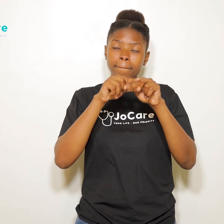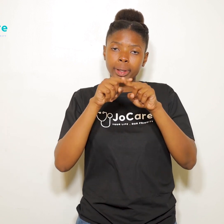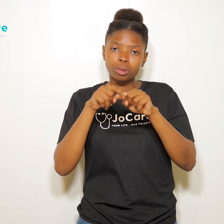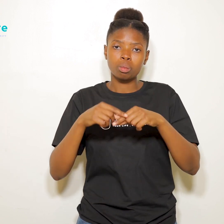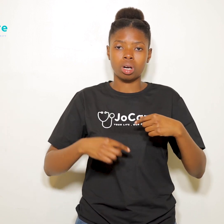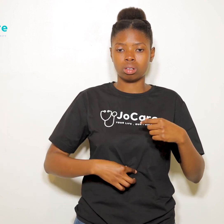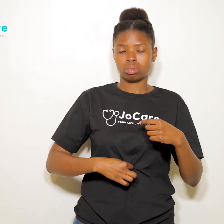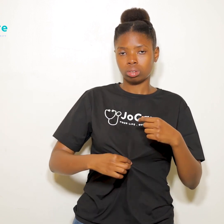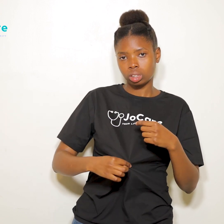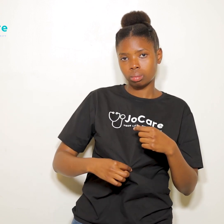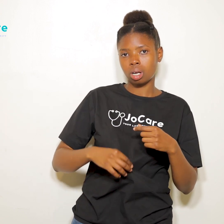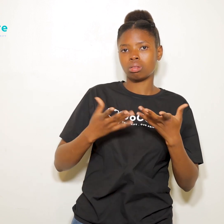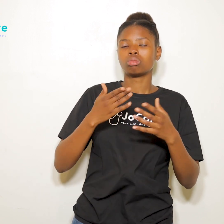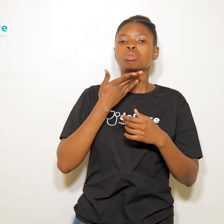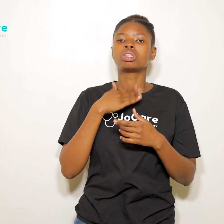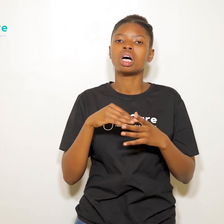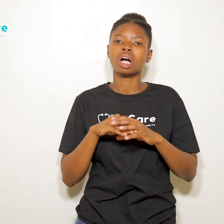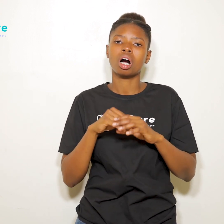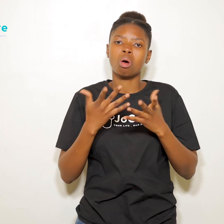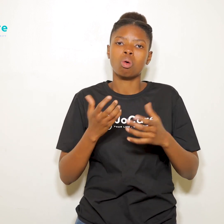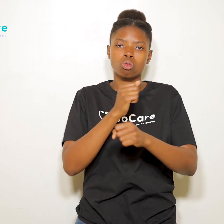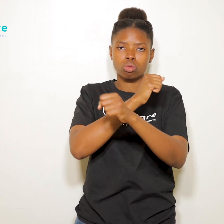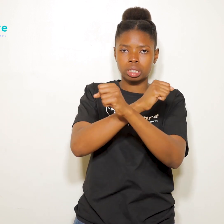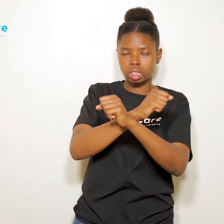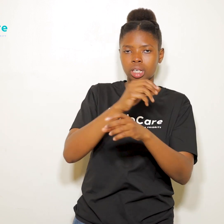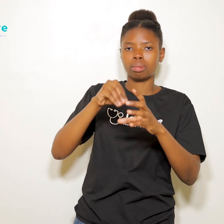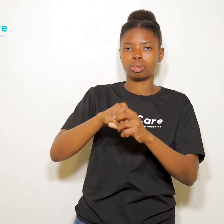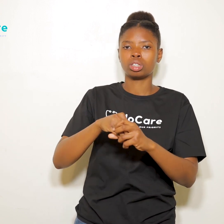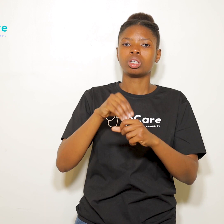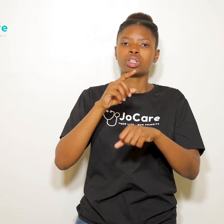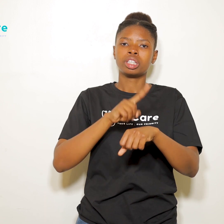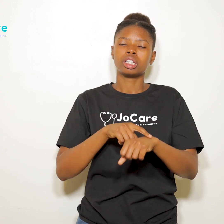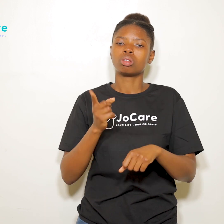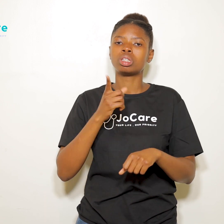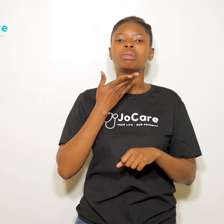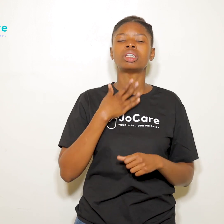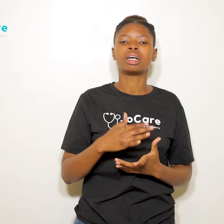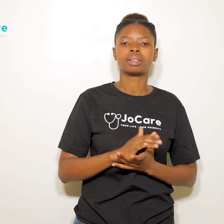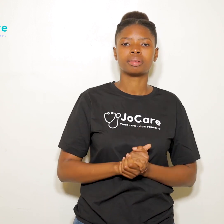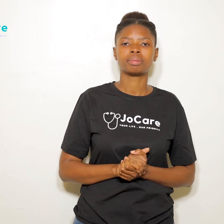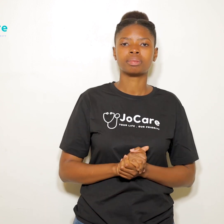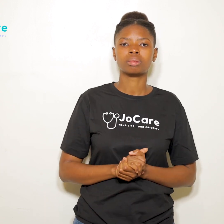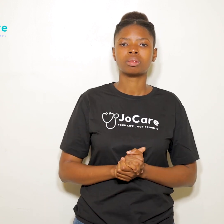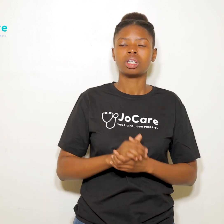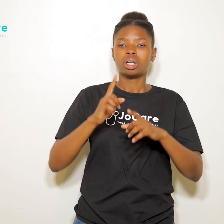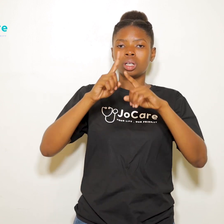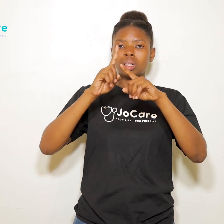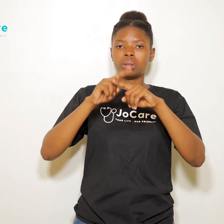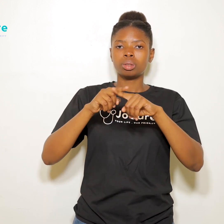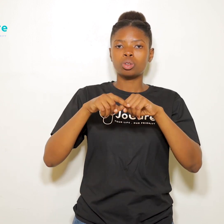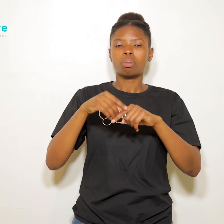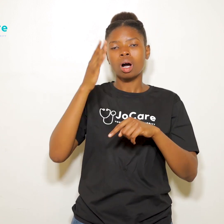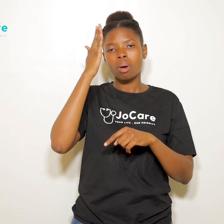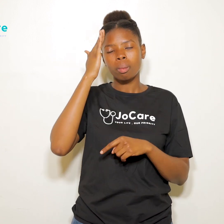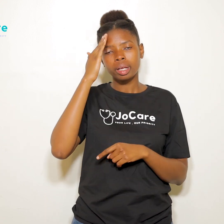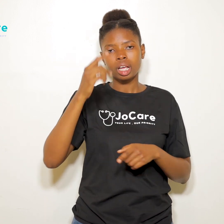cyangwa ukabyirinda igihe utabiteganya. Ikindi kintu bifashaho ni uko bituma umenya ubuzima bwawe nk'umudamu